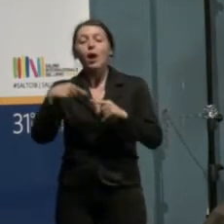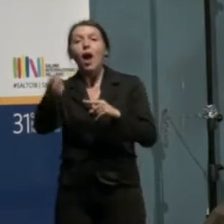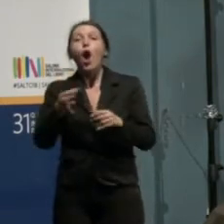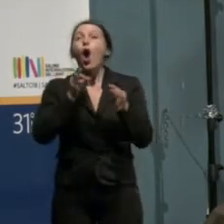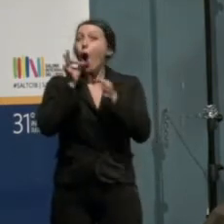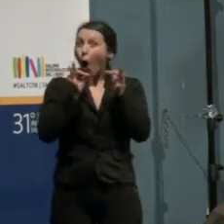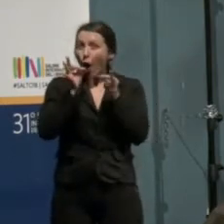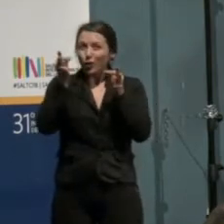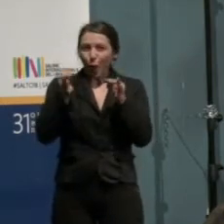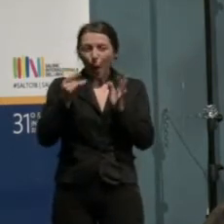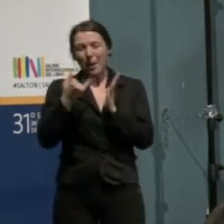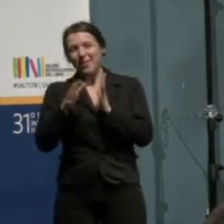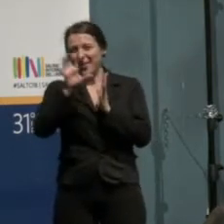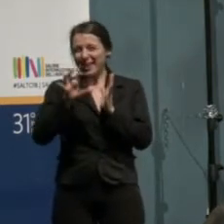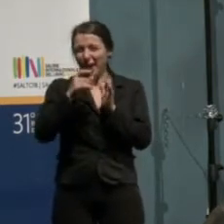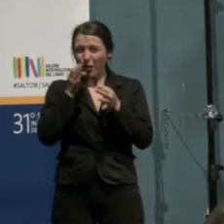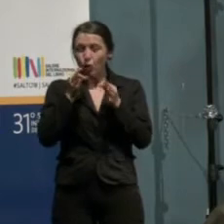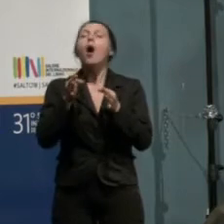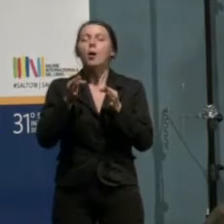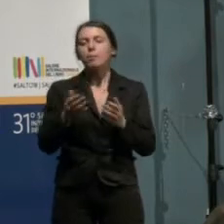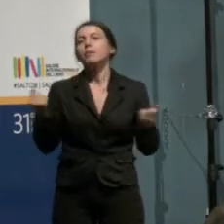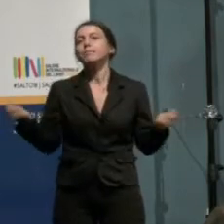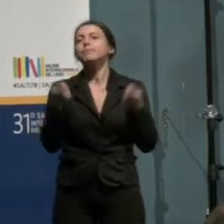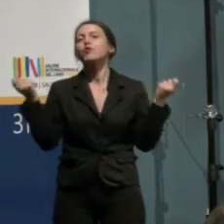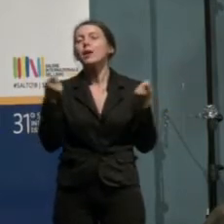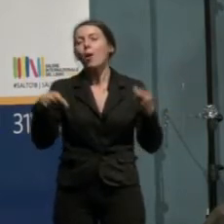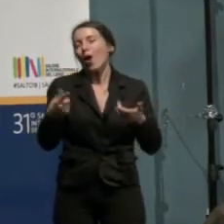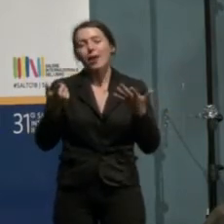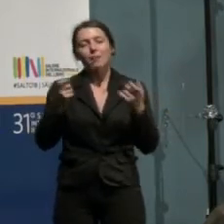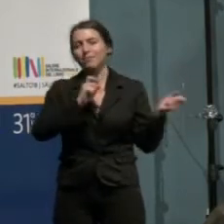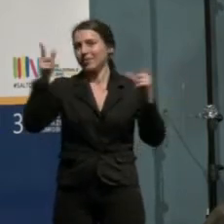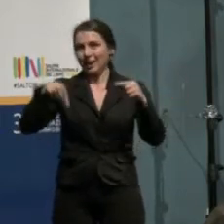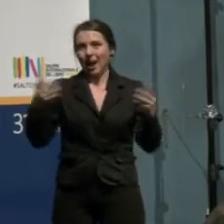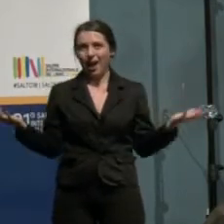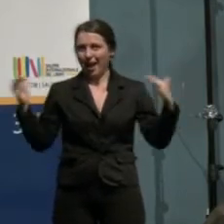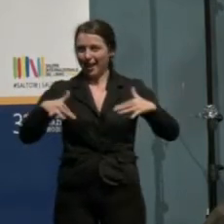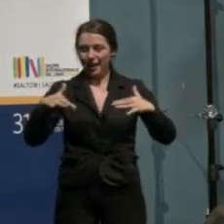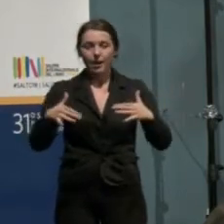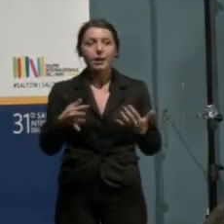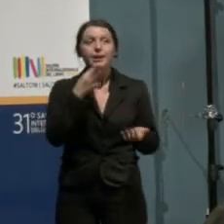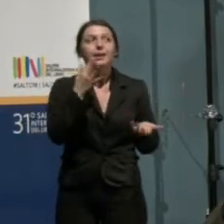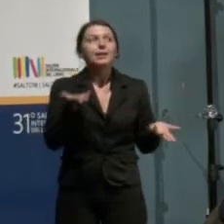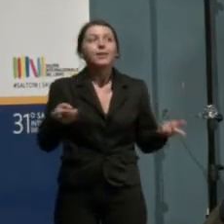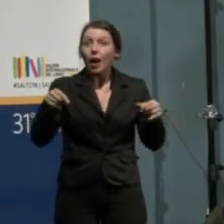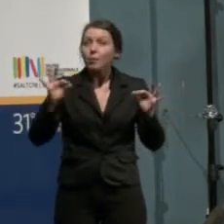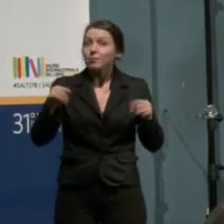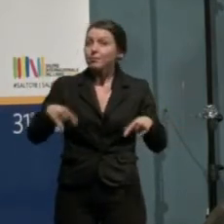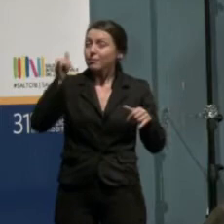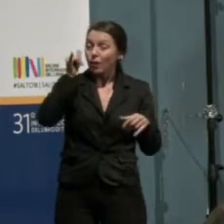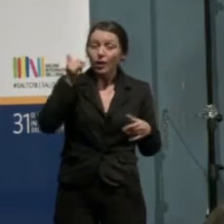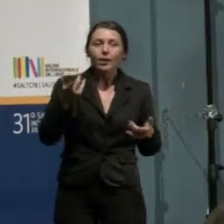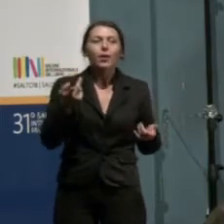cerimonia finale quindi ci saranno il giorno i premiati tra l'altro è straordinario anche vedere caldo vedere questi ragazzi